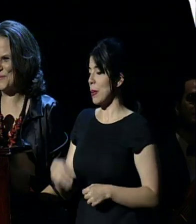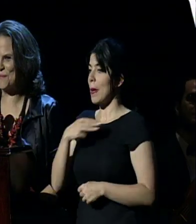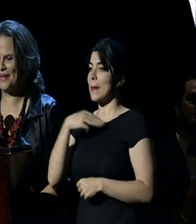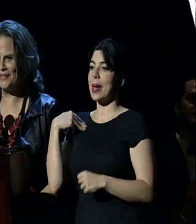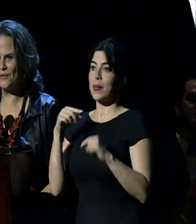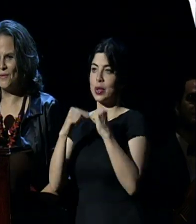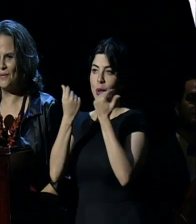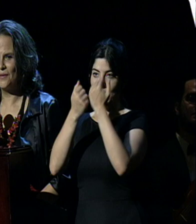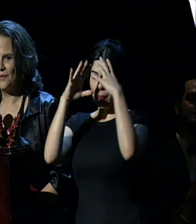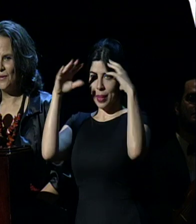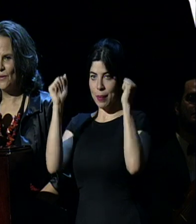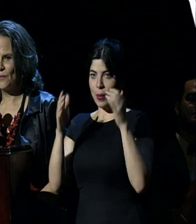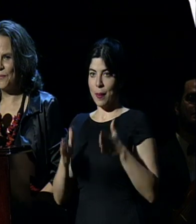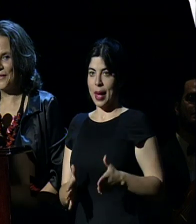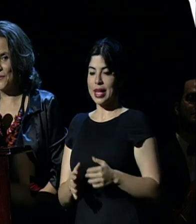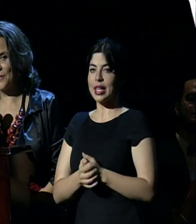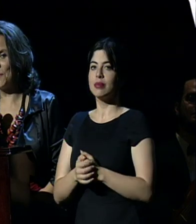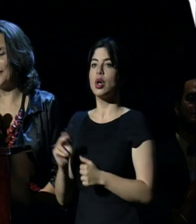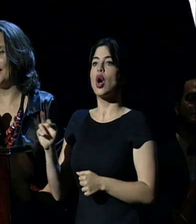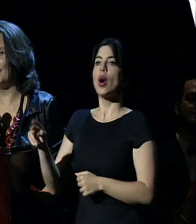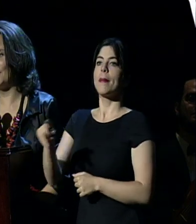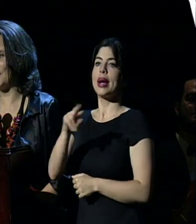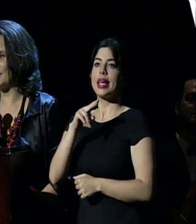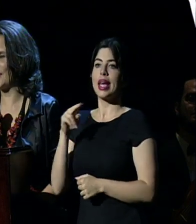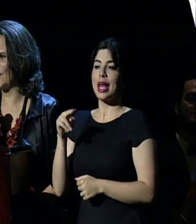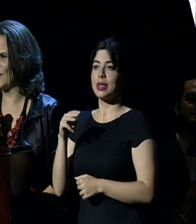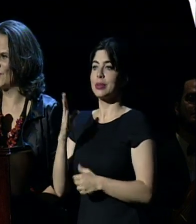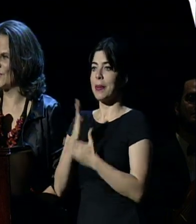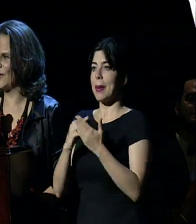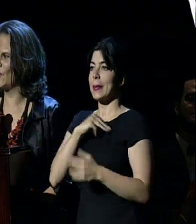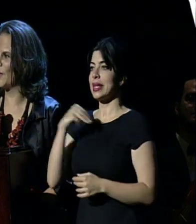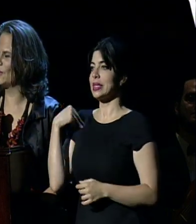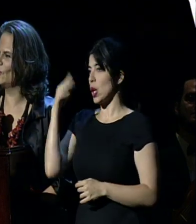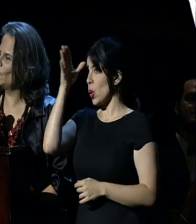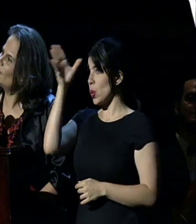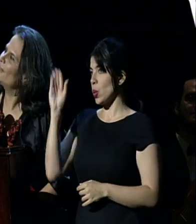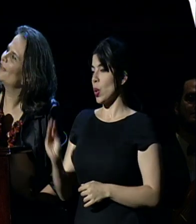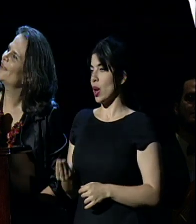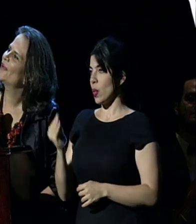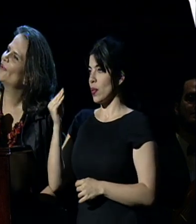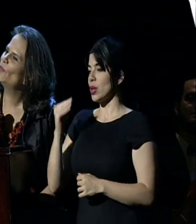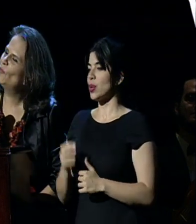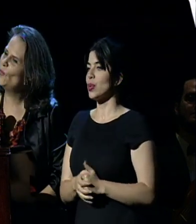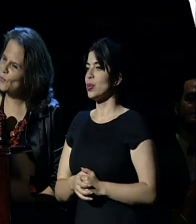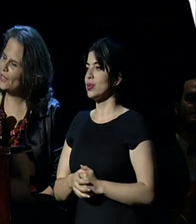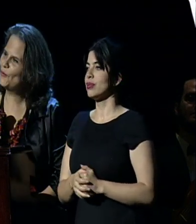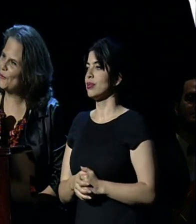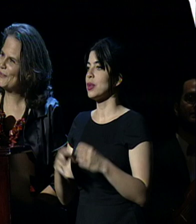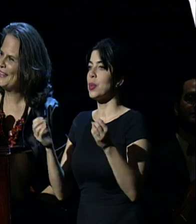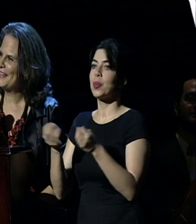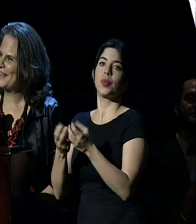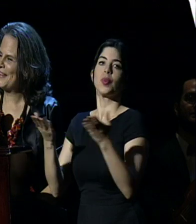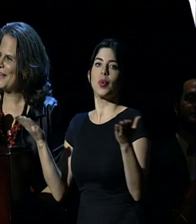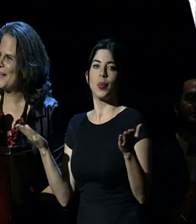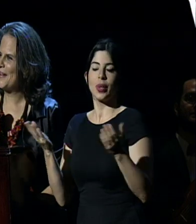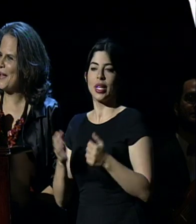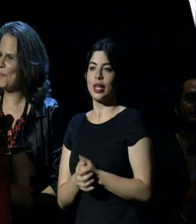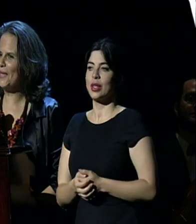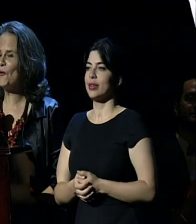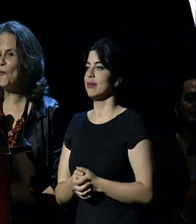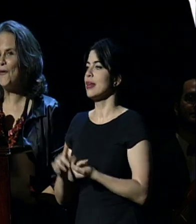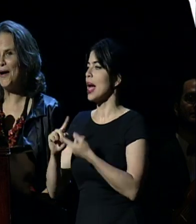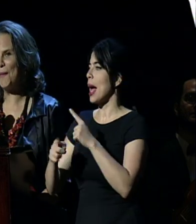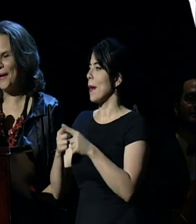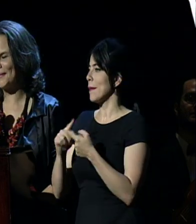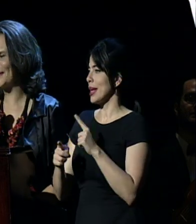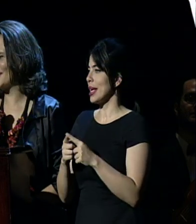cuerpo diplomático, compañeros y compañeras del Ministerio de Cultura y Juventud, público,